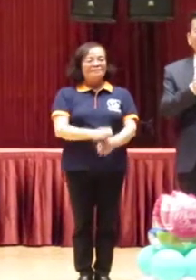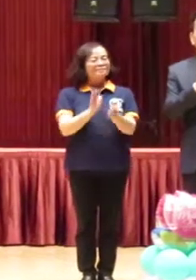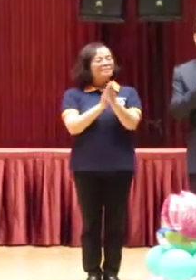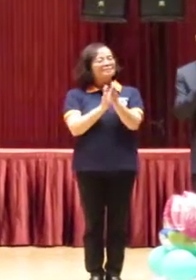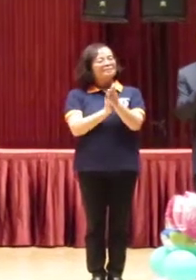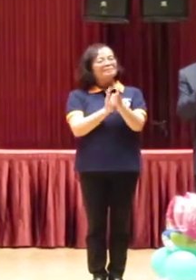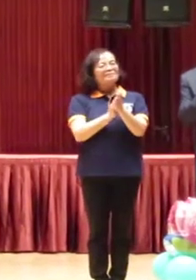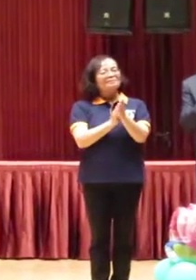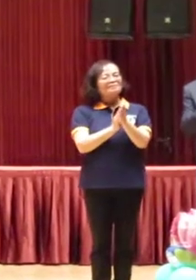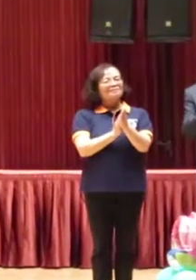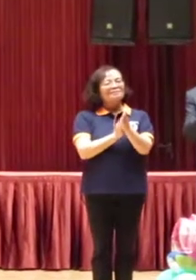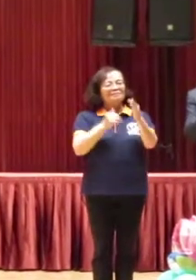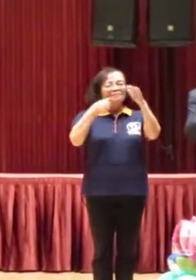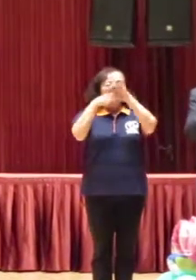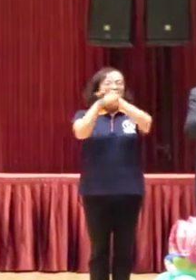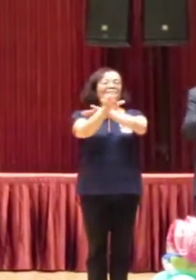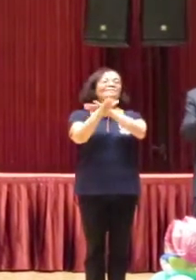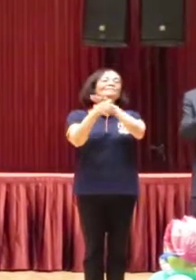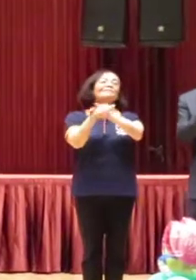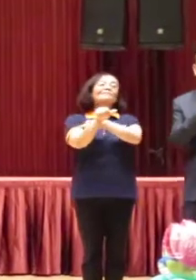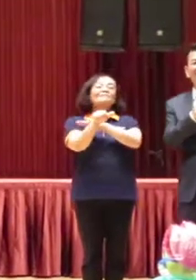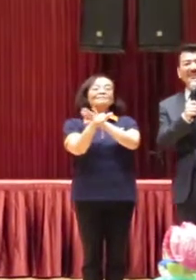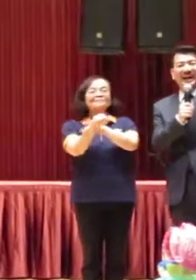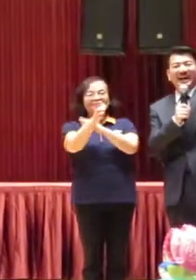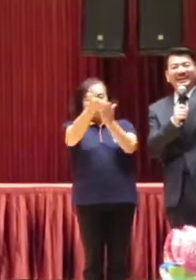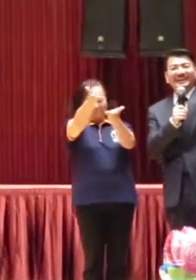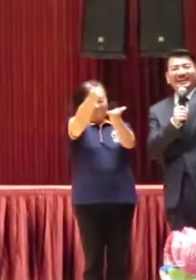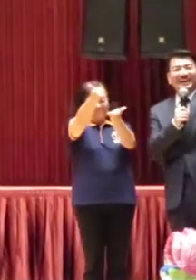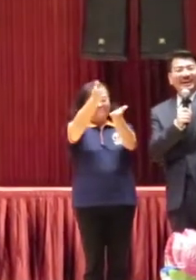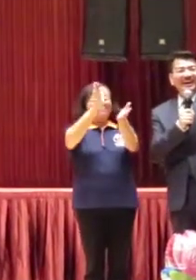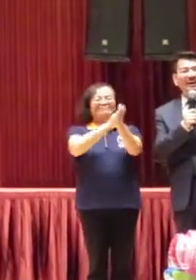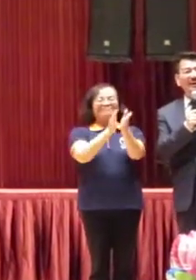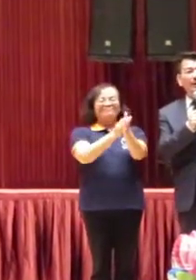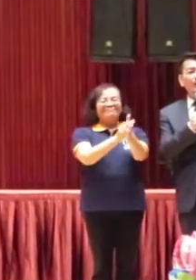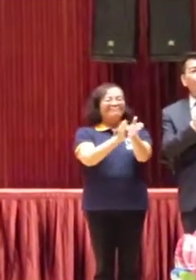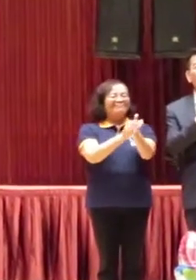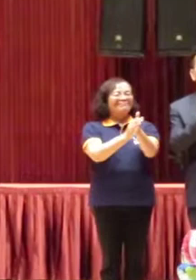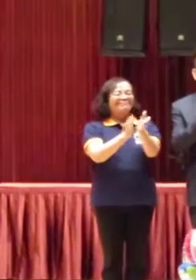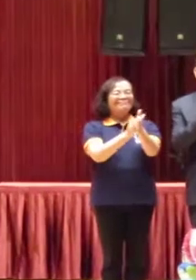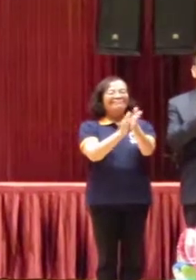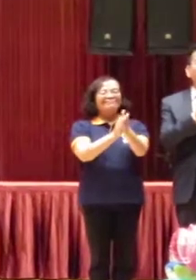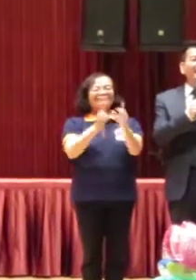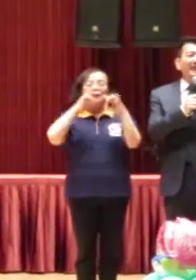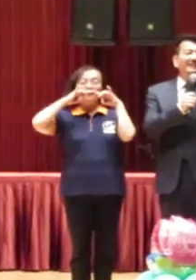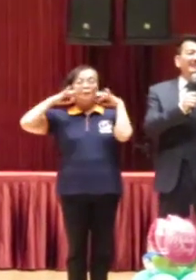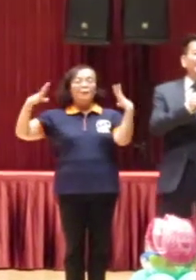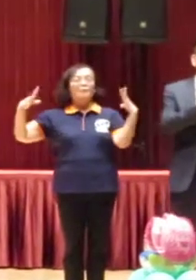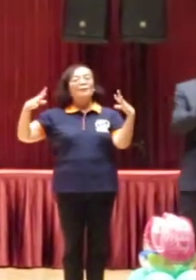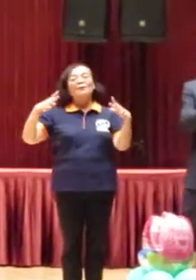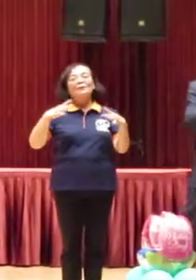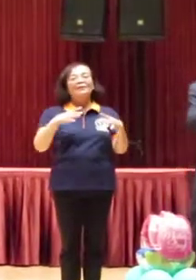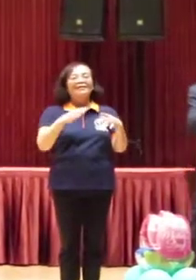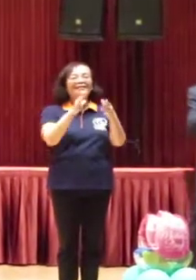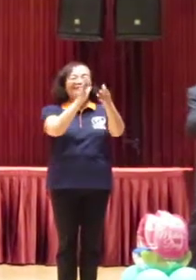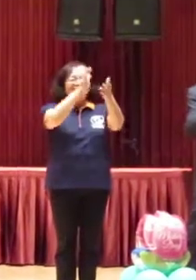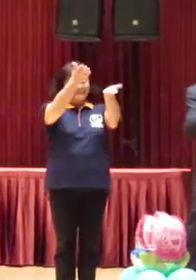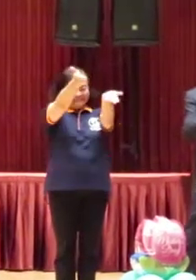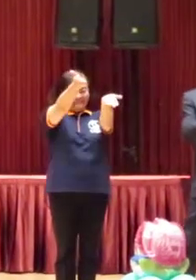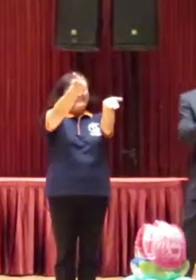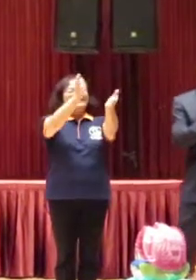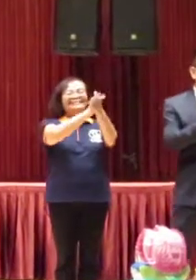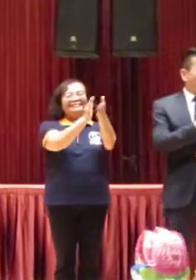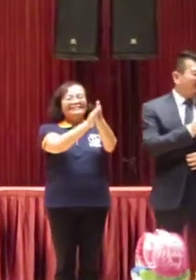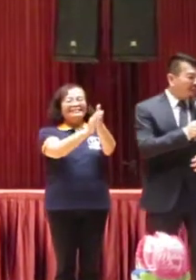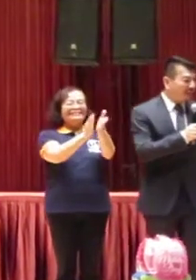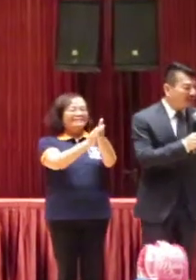谢谢。啊，不，后里的来，后里的好朋友来，掌声鼓励一下。哈，故宫的好朋友来，掌声鼓励一下。